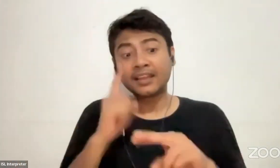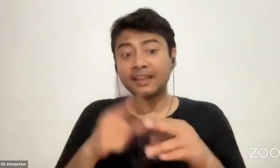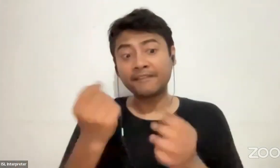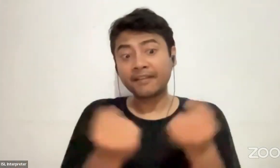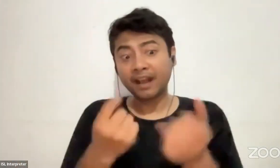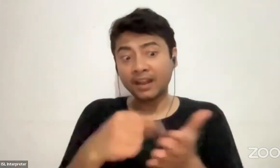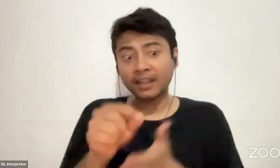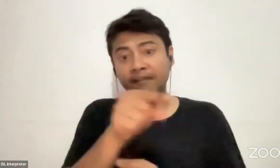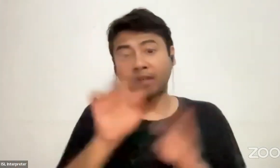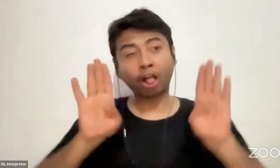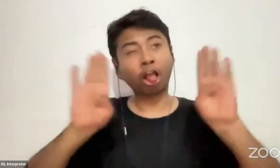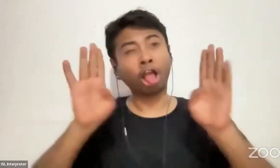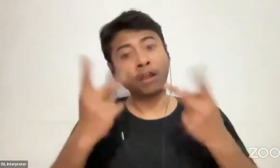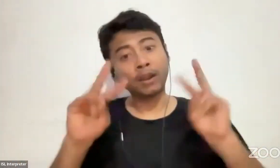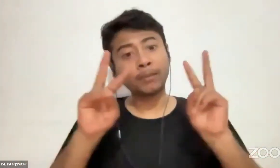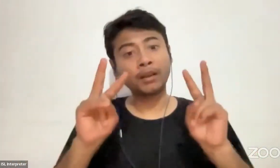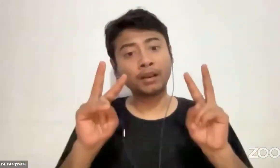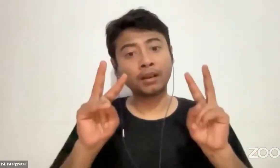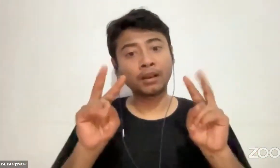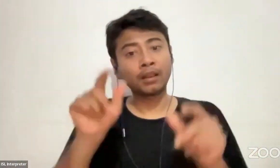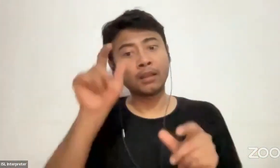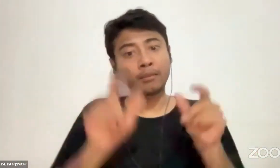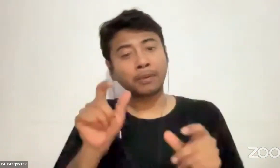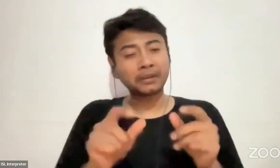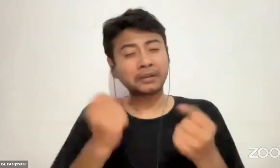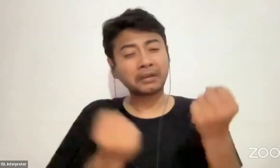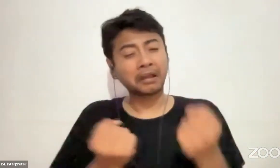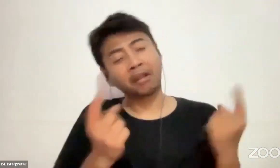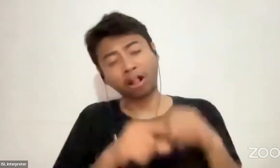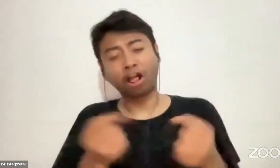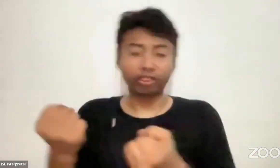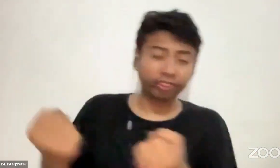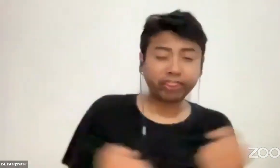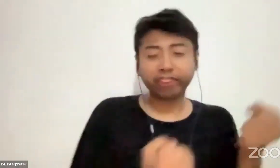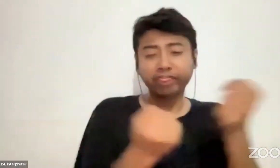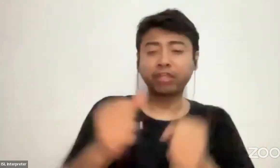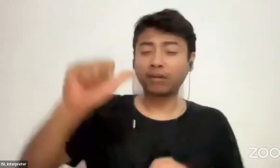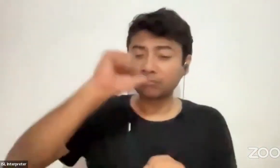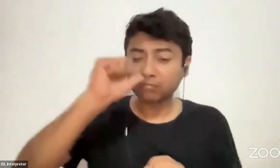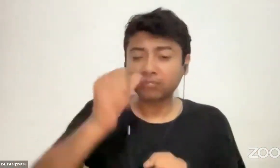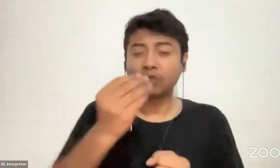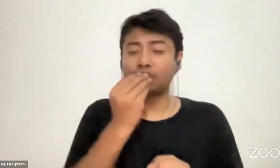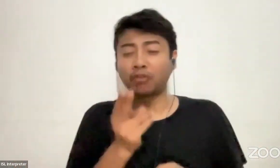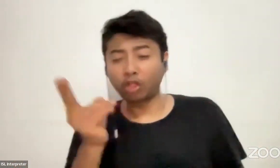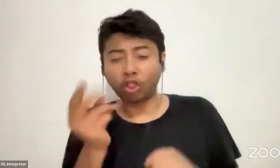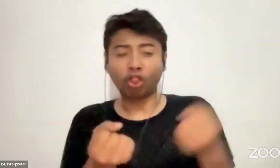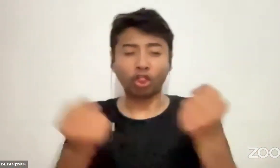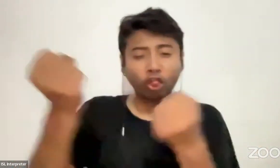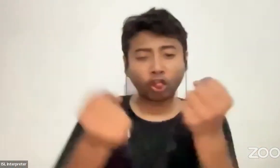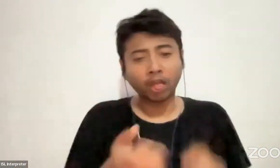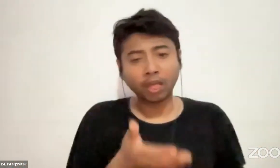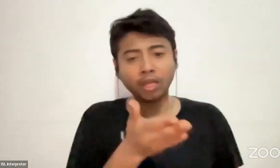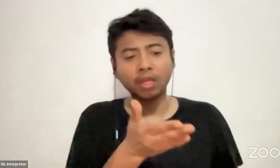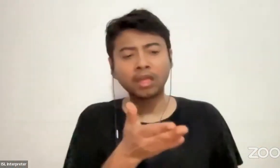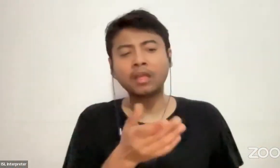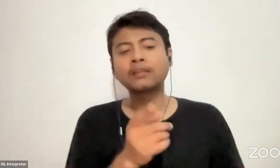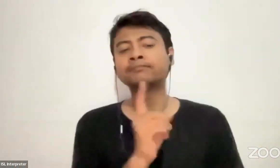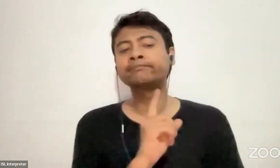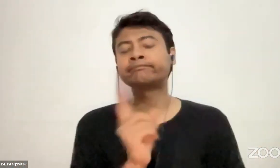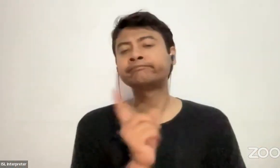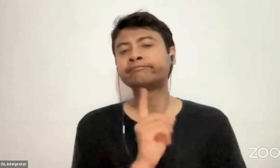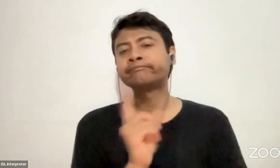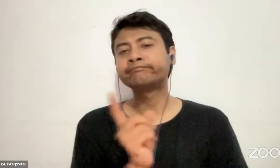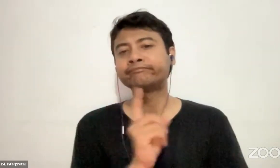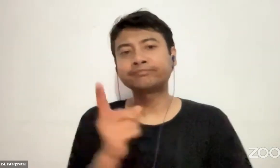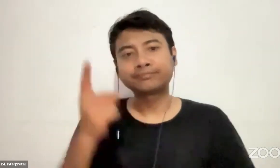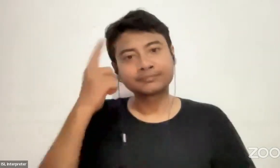तो भगवान सब कुछ देख के तब अपने भक्तों को कोई भी वस्तु प्रदान करते हैं। लेकिन ये बात को